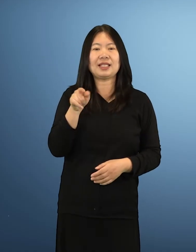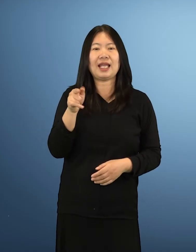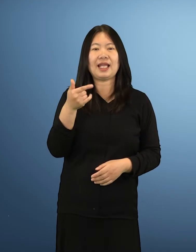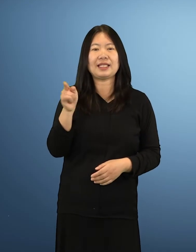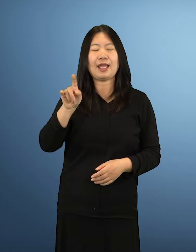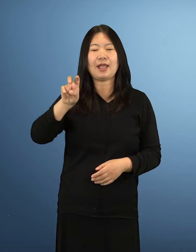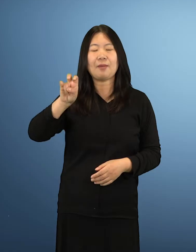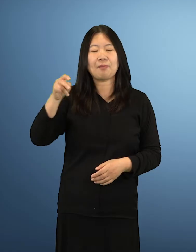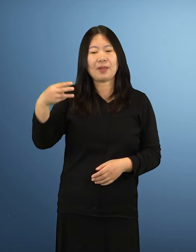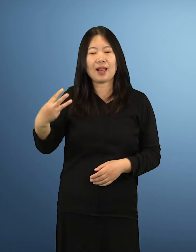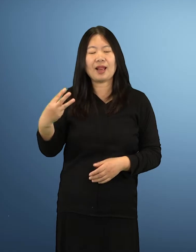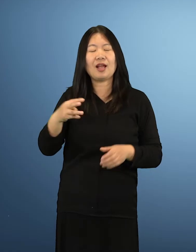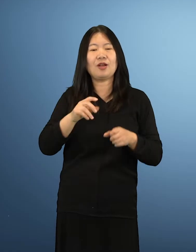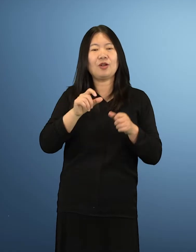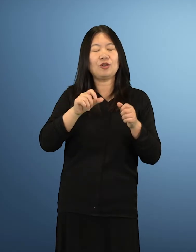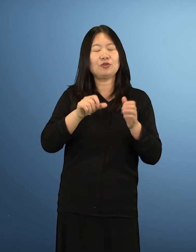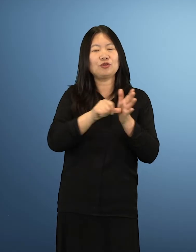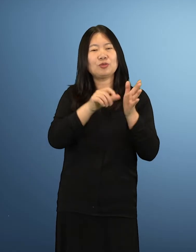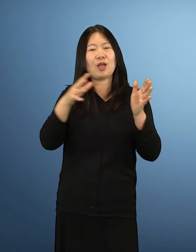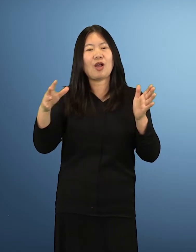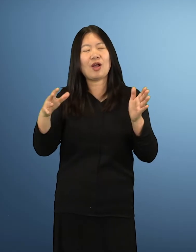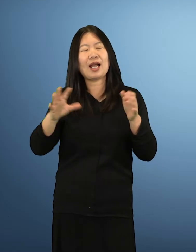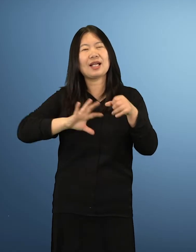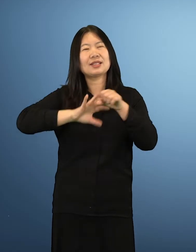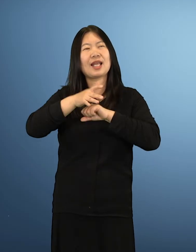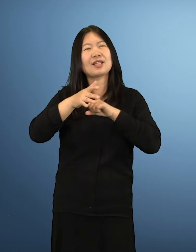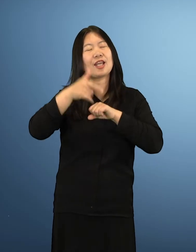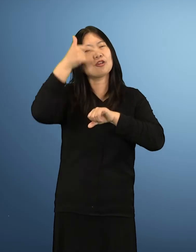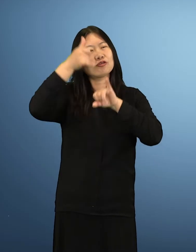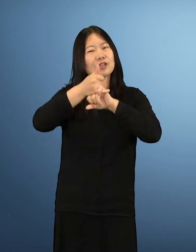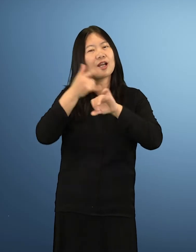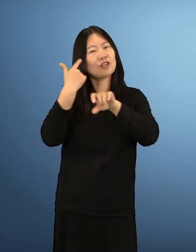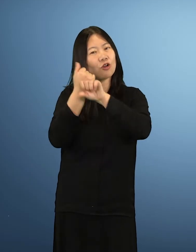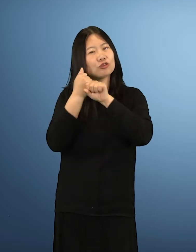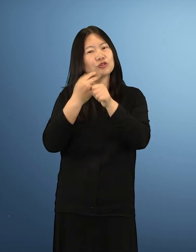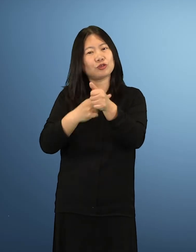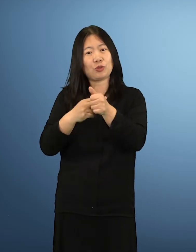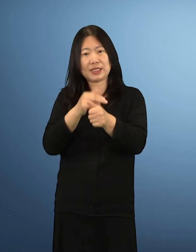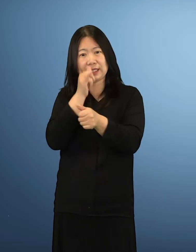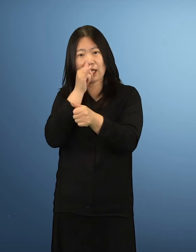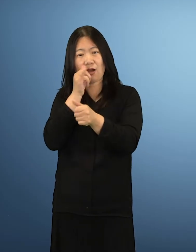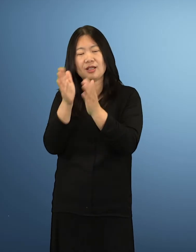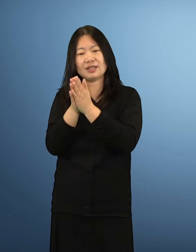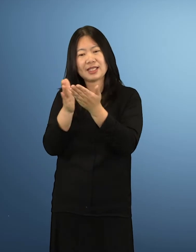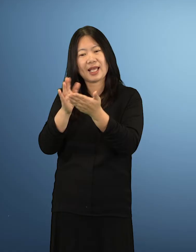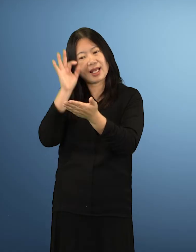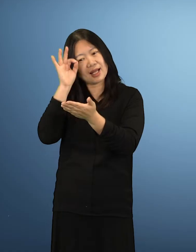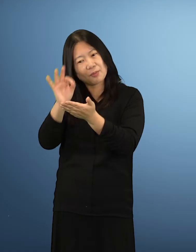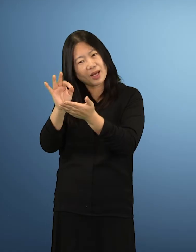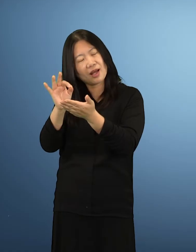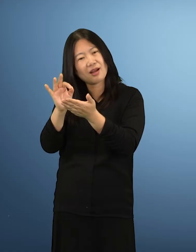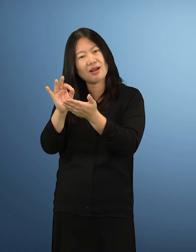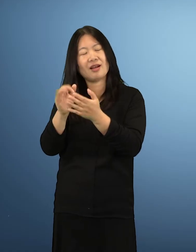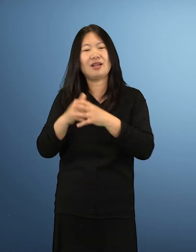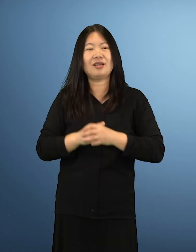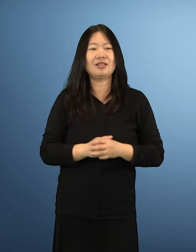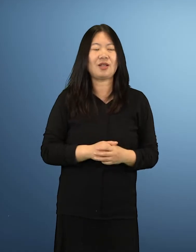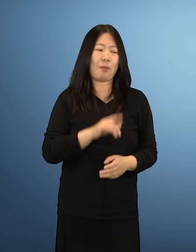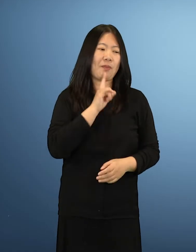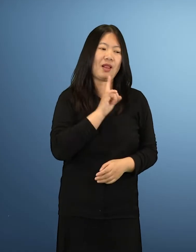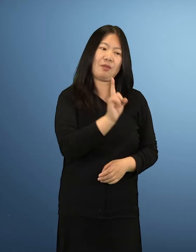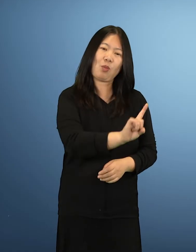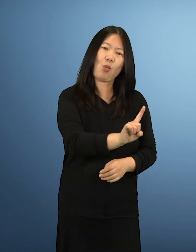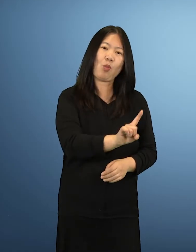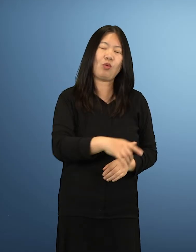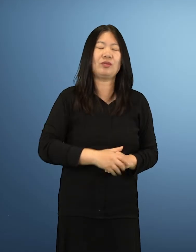유명한 세계적인 구약학 교수님이 계신데 그분의 저서를 좀 참고하다 보니까 이런 얘기를